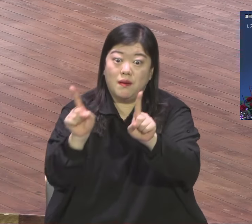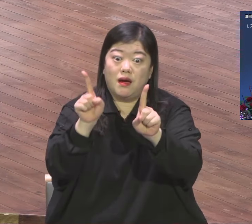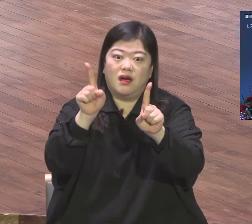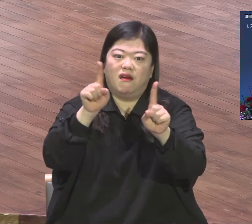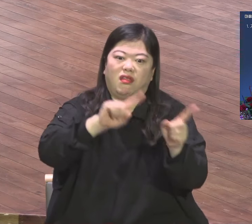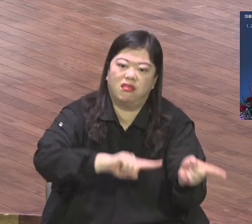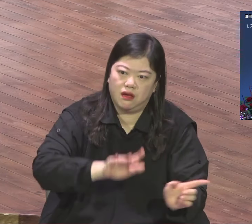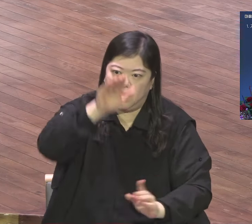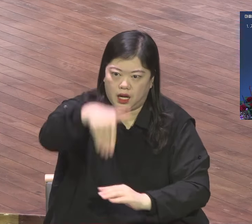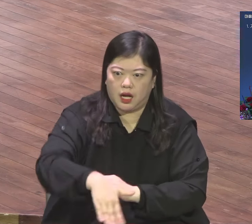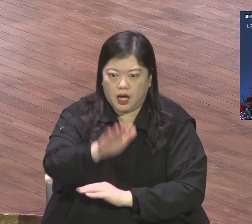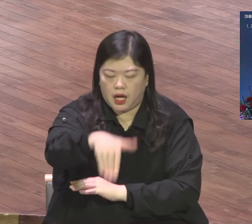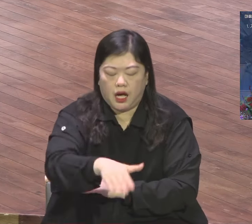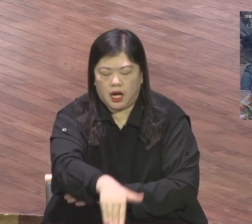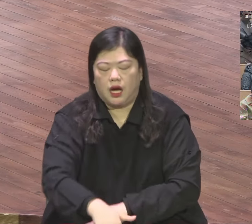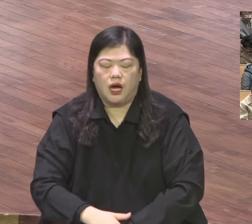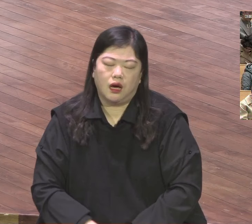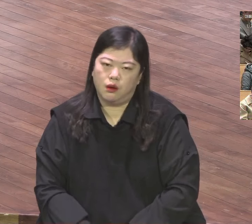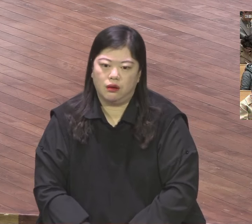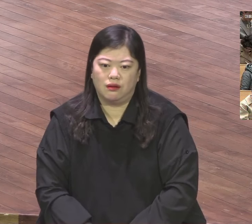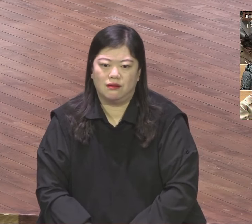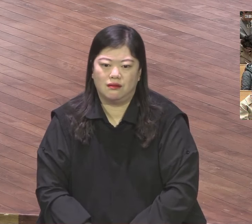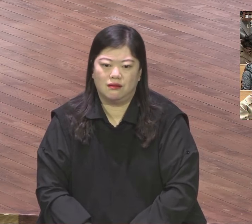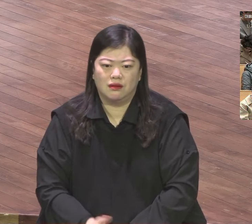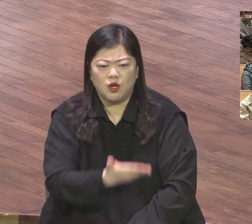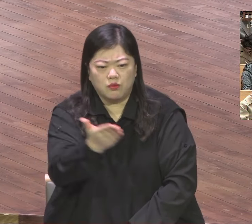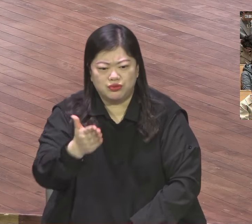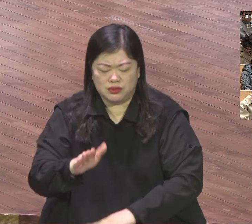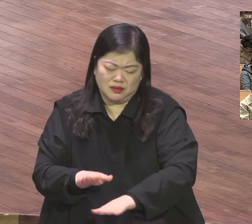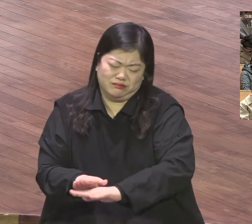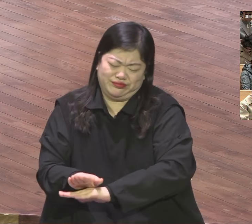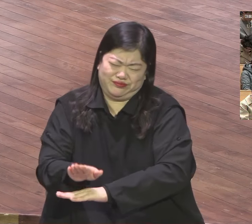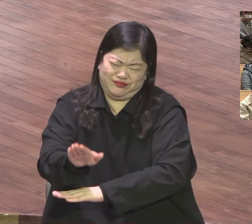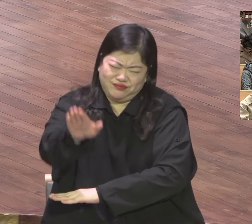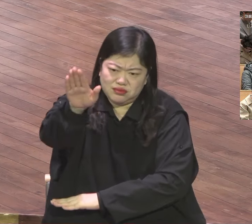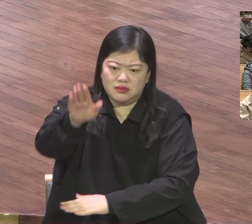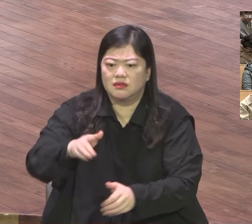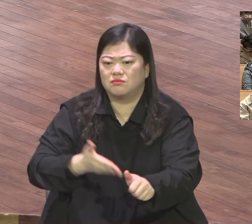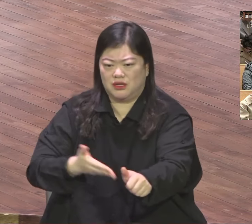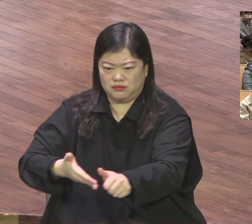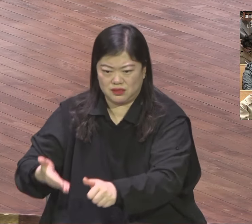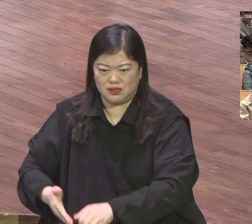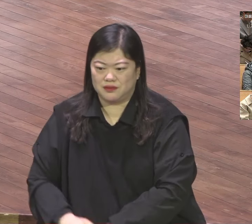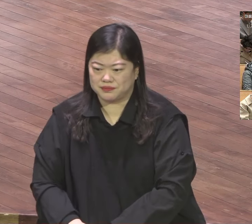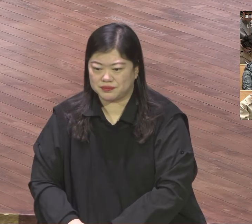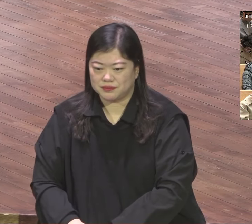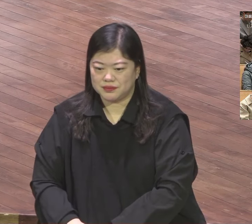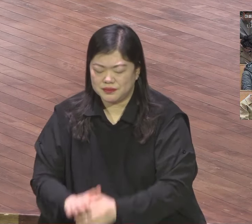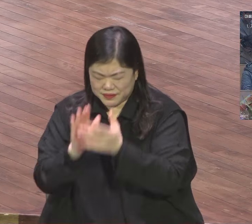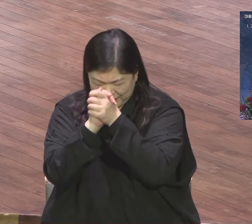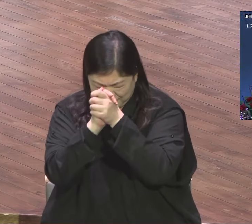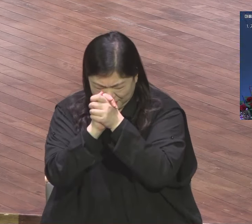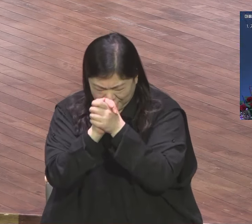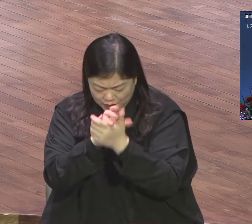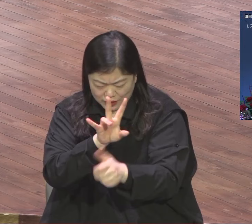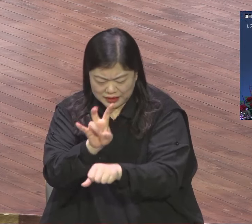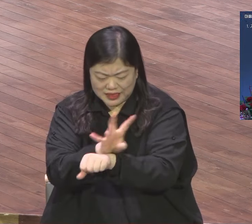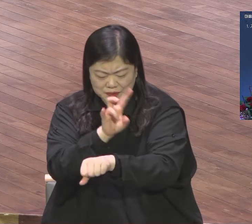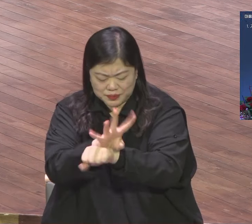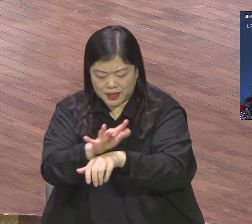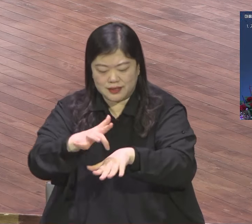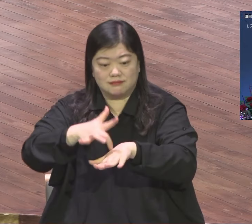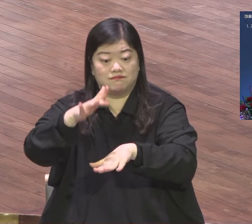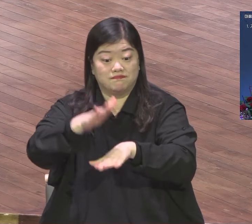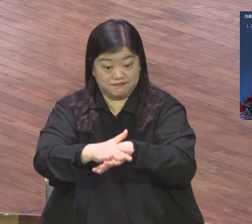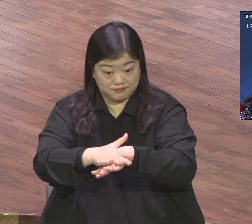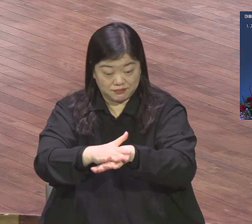깨어있는 삶을 다 사시기를 바랍니다. 24기도 체질이 돼가지고 하나님께서 예비해 놓으신 현장의 응답을